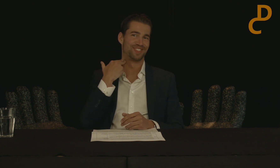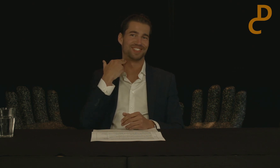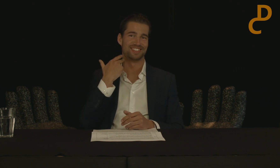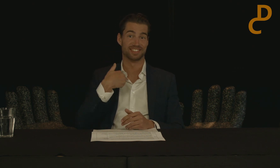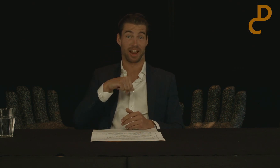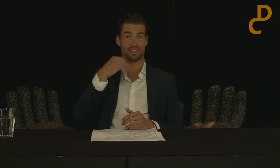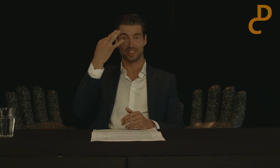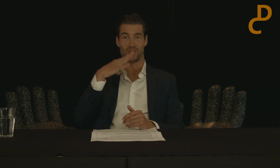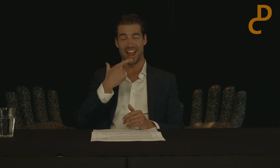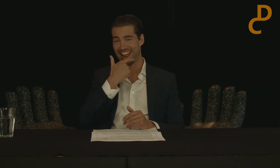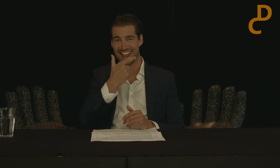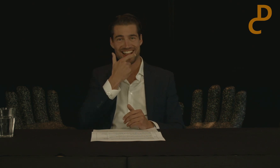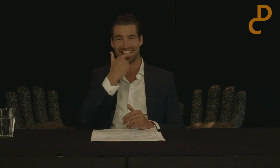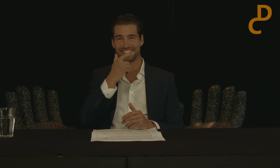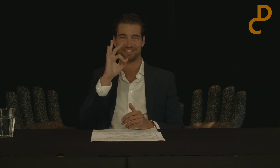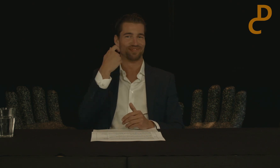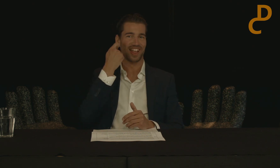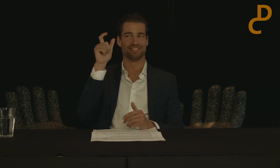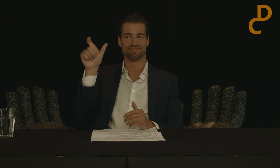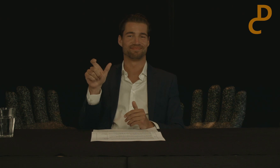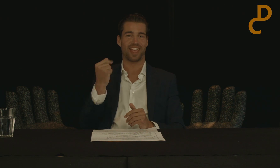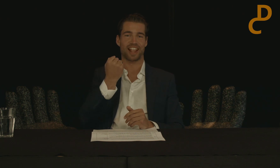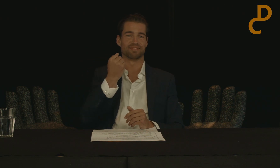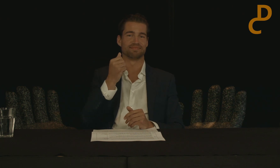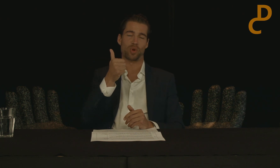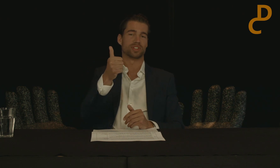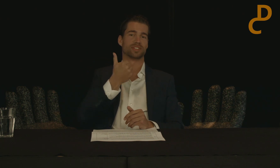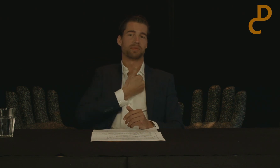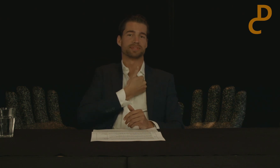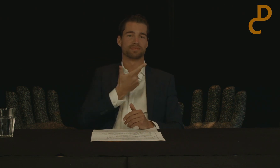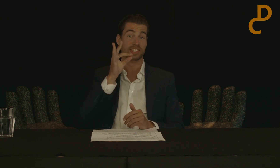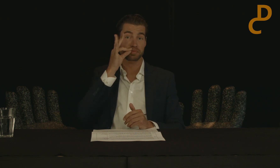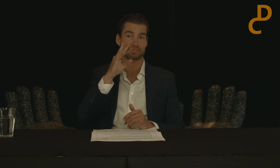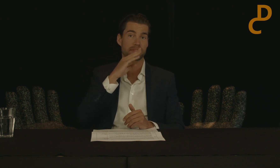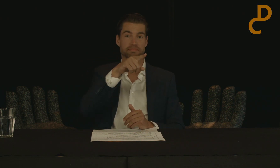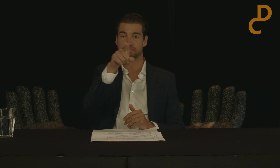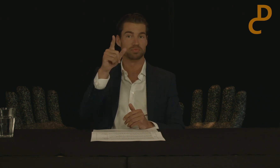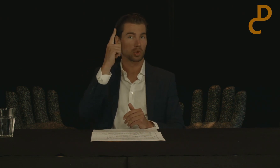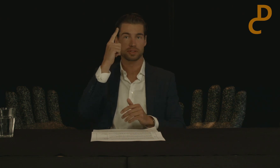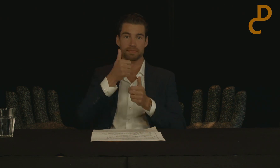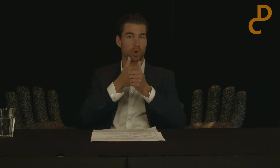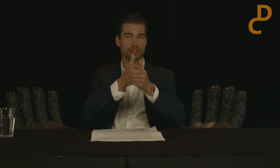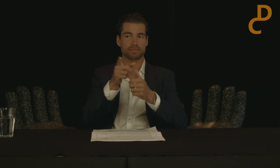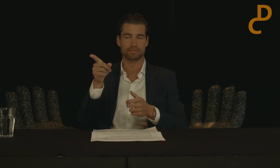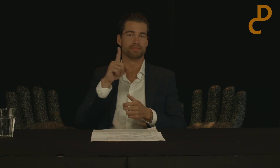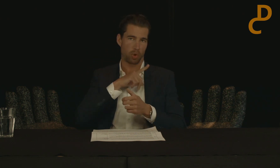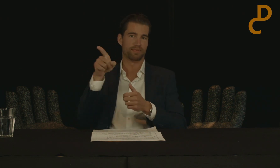Nou, was leuk om te zien, hè? Thuis heb ik ook zo hard lopen lachen om Flow TV. Het is altijd met goede humor. Dus een tip voor jullie, als jullie hem nog niet